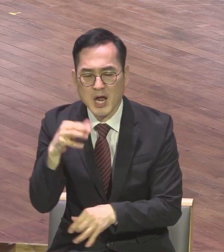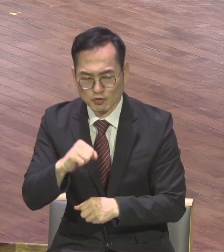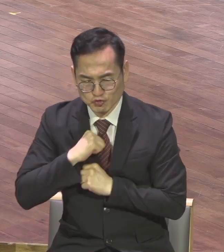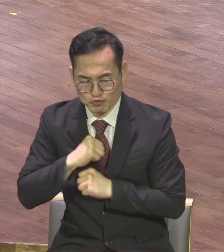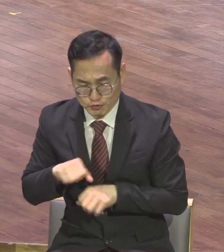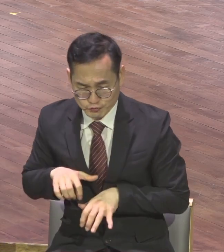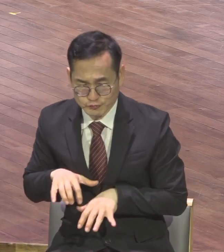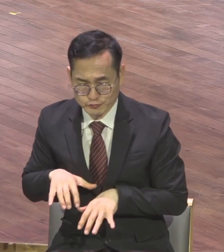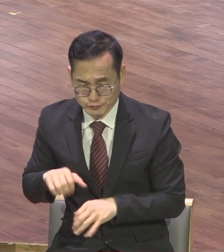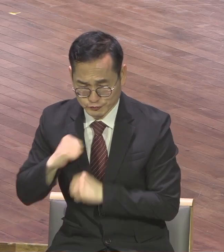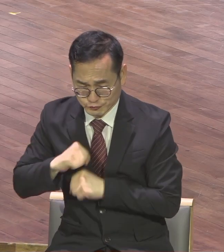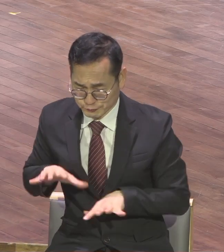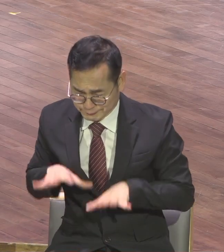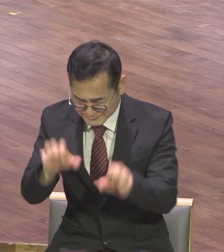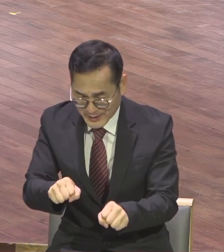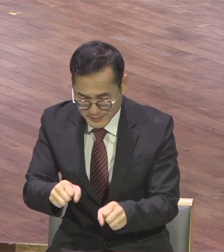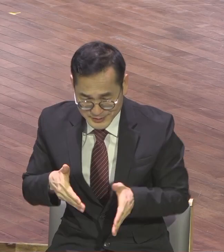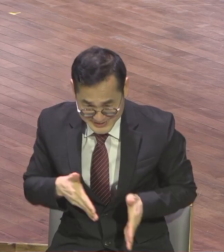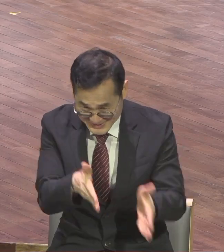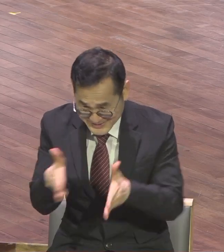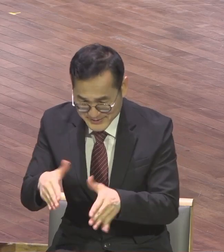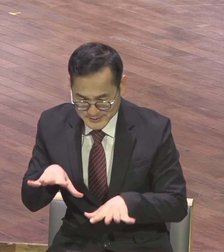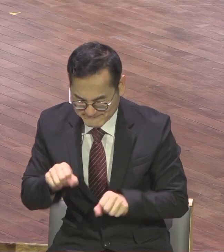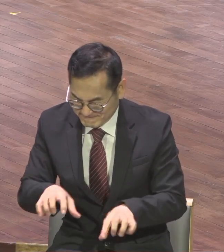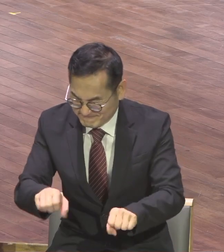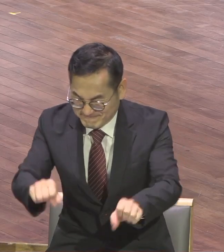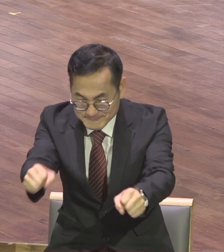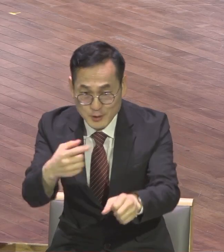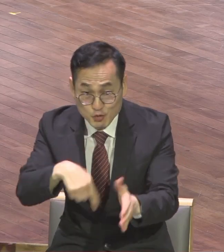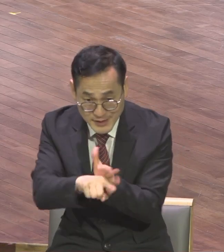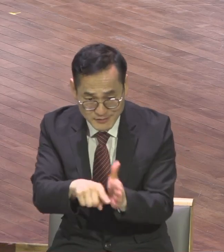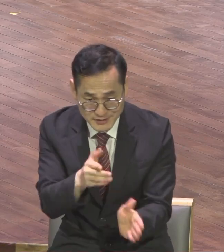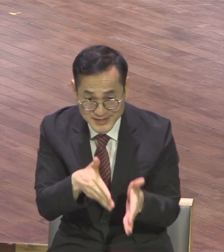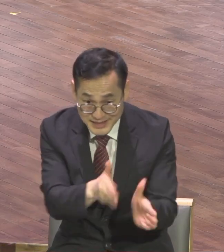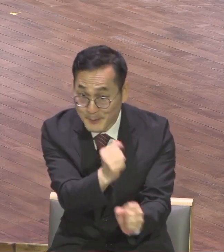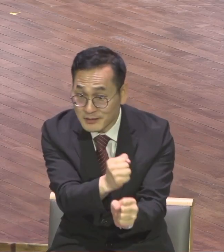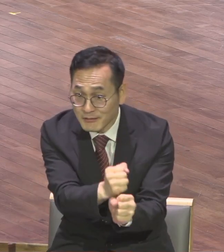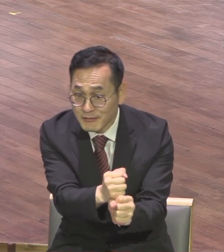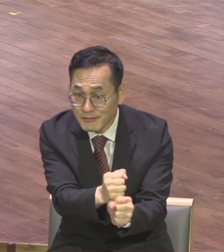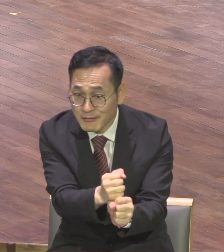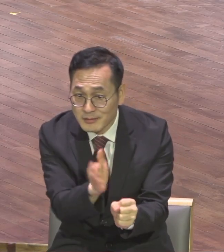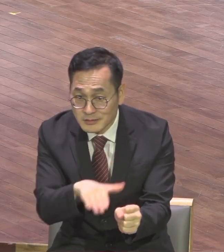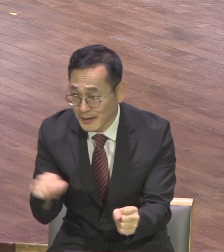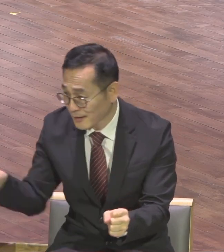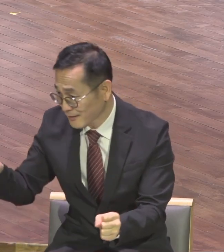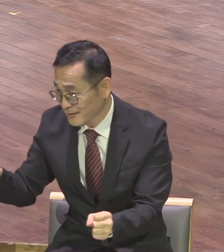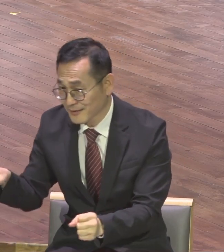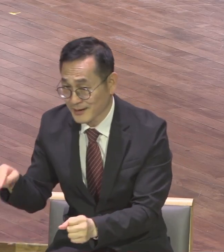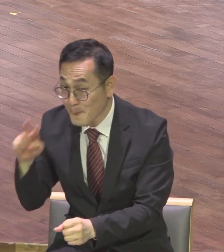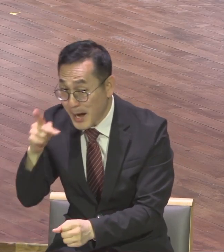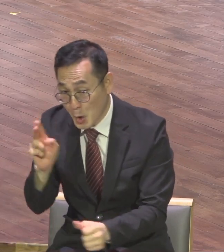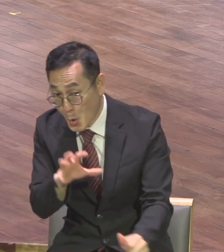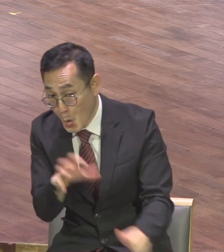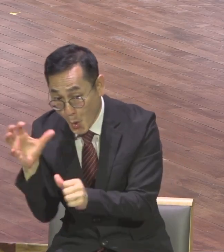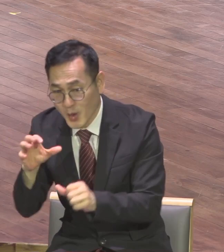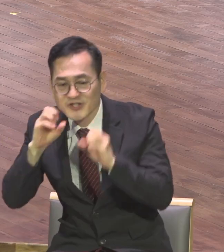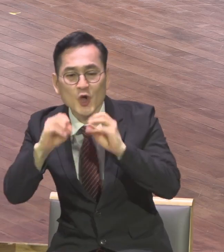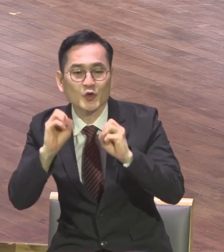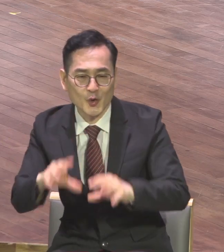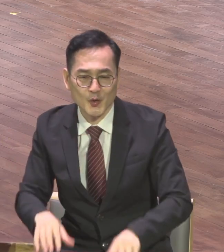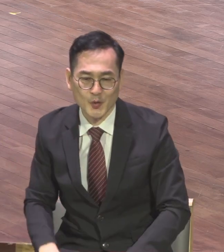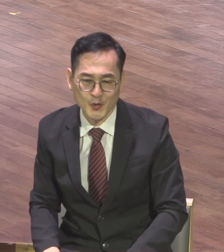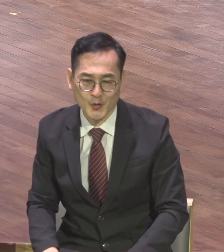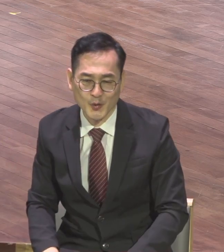닦았지만은 하나님께서는 이 길을 선교적 목적으로 사용하셨다. 그것을 우리가 볼 수 있어요.